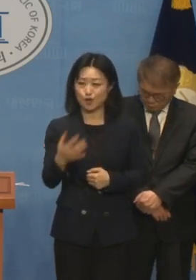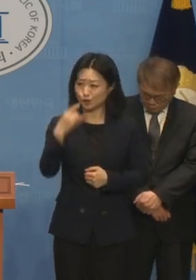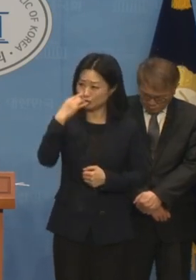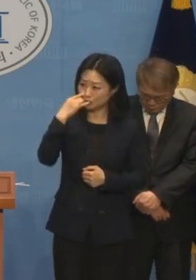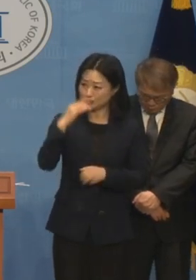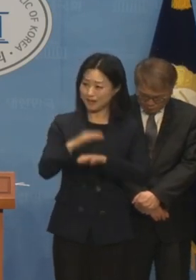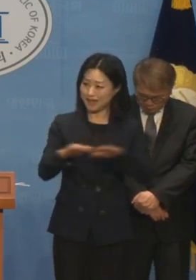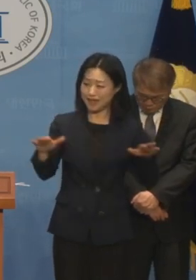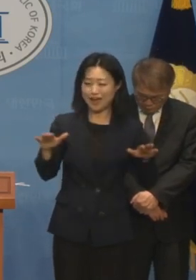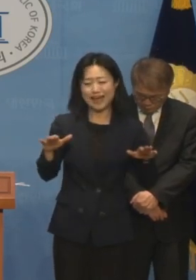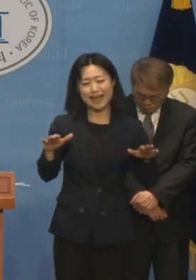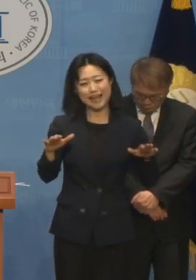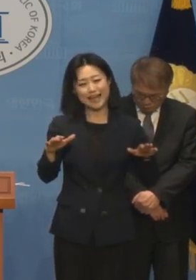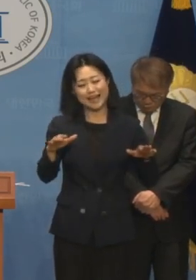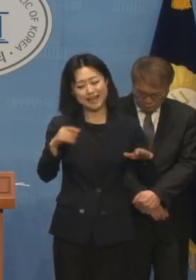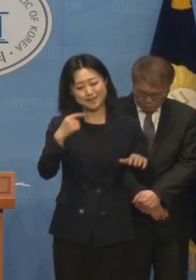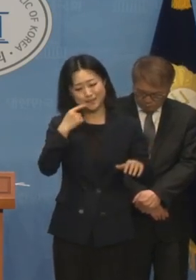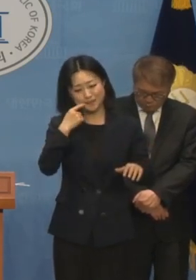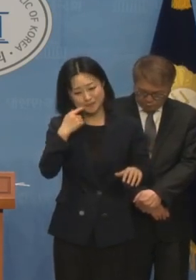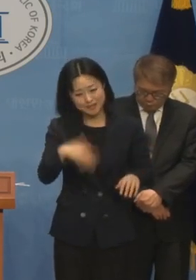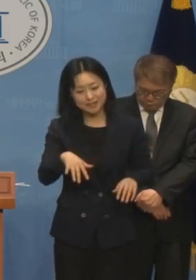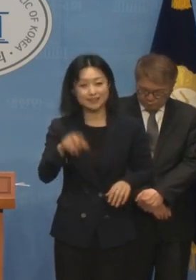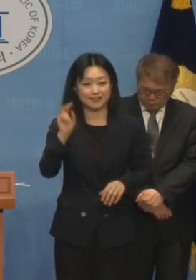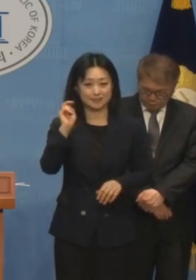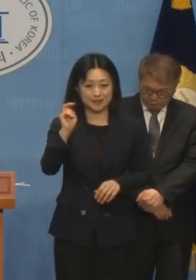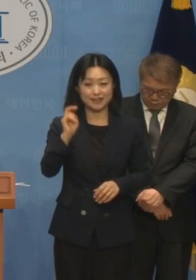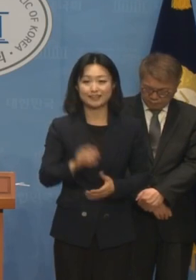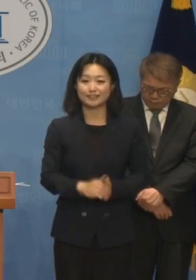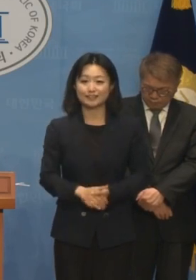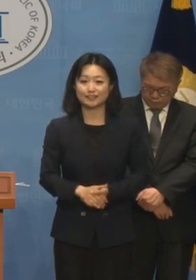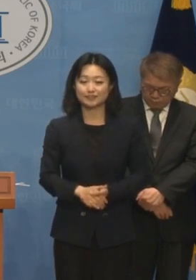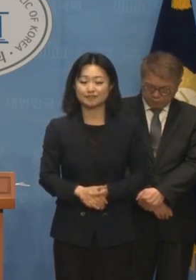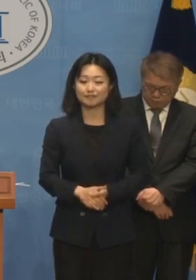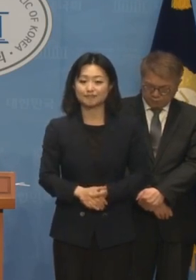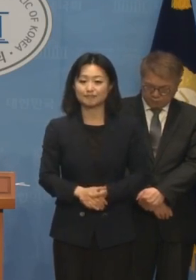궁금증을 일시에 다 풀 수가 없습니다. 그래서